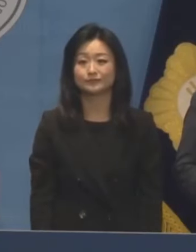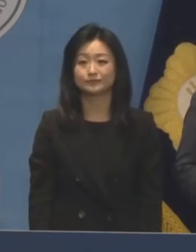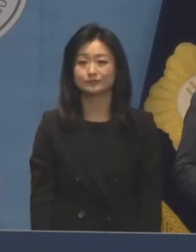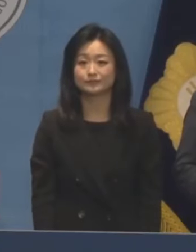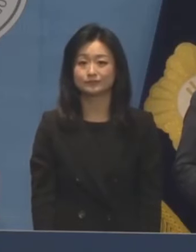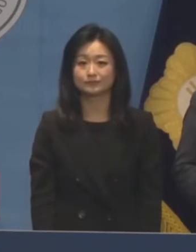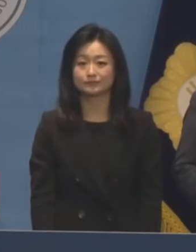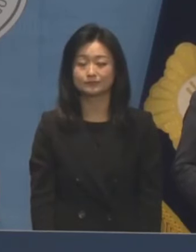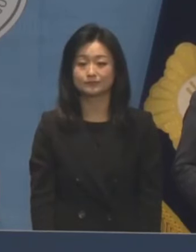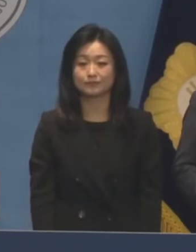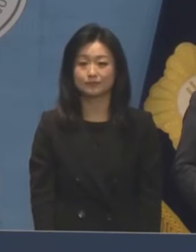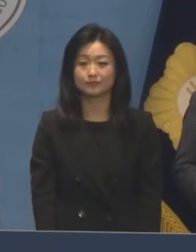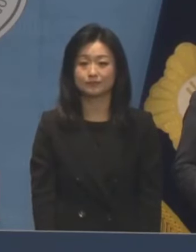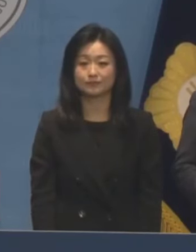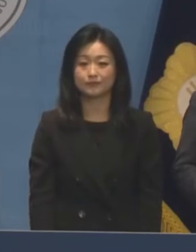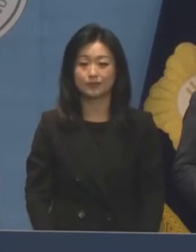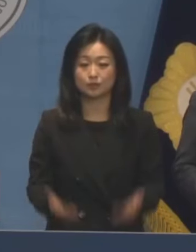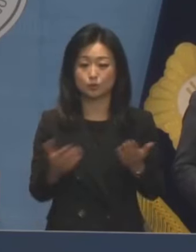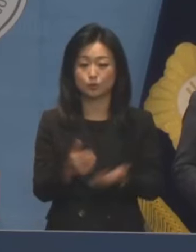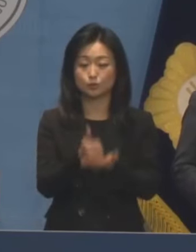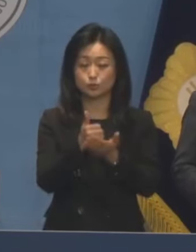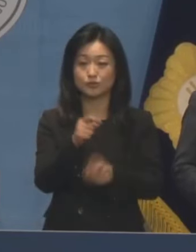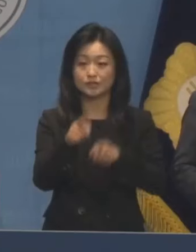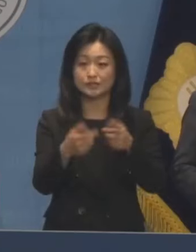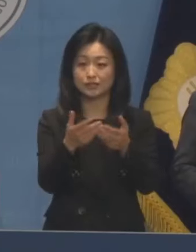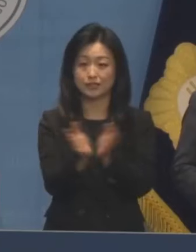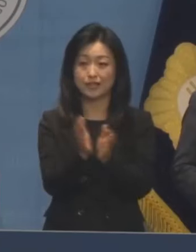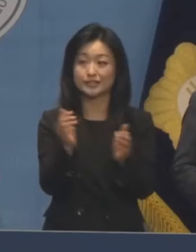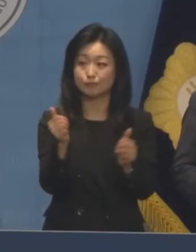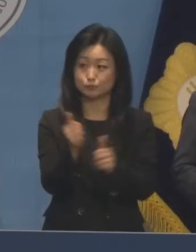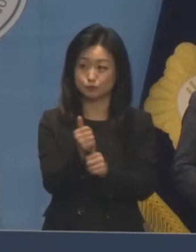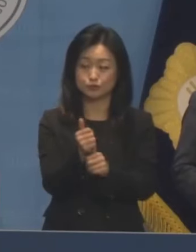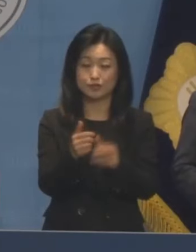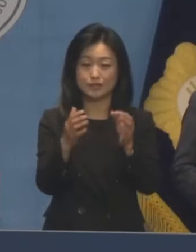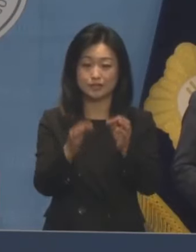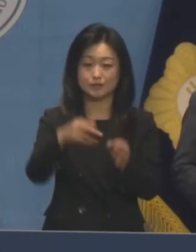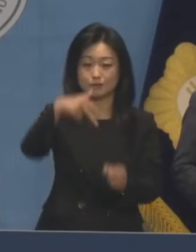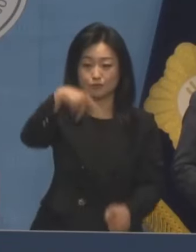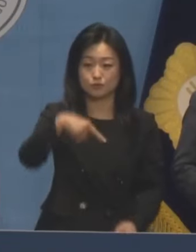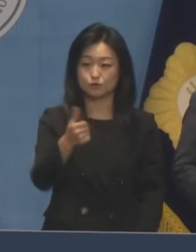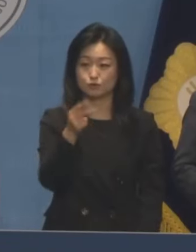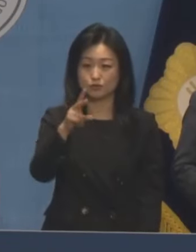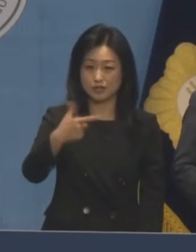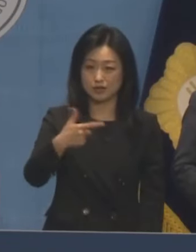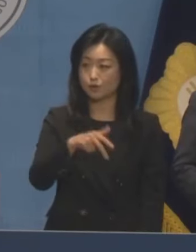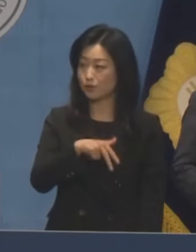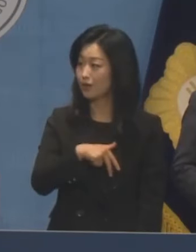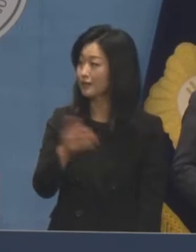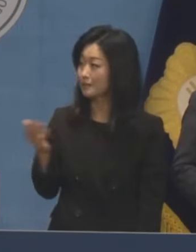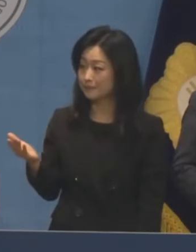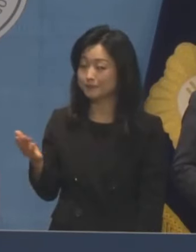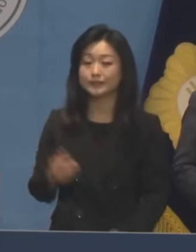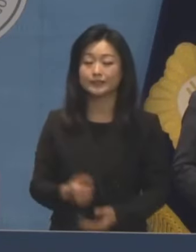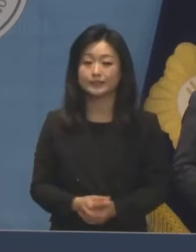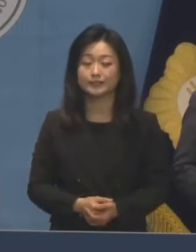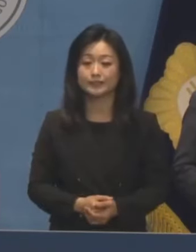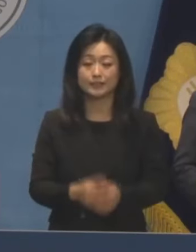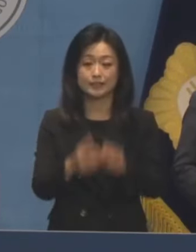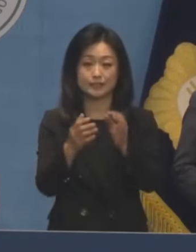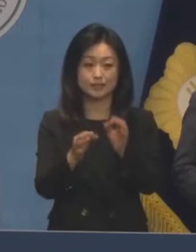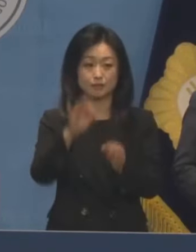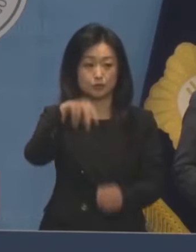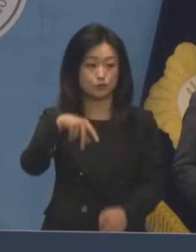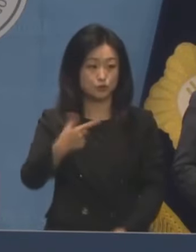해드리겠습니다 더불어민주당 노동 전중 실천단 부단장을 맡고 계신 김주영 의원님 오셨습니다 예 김윤